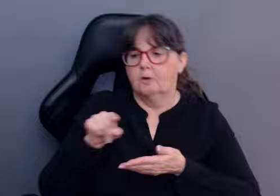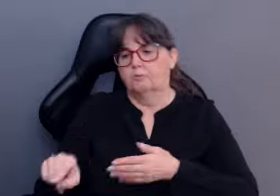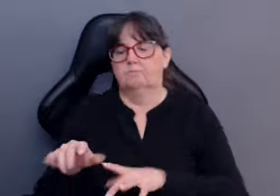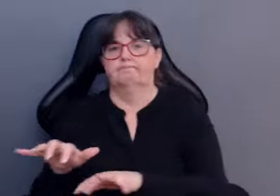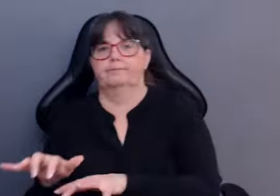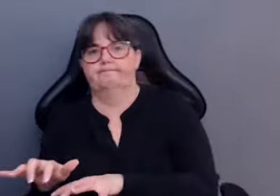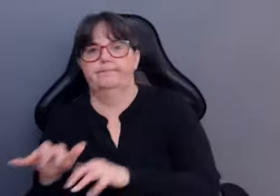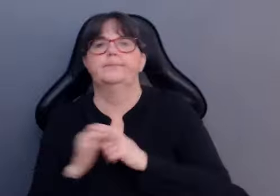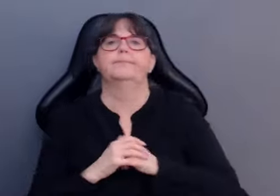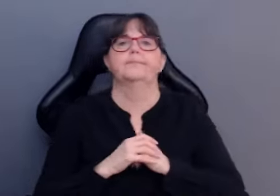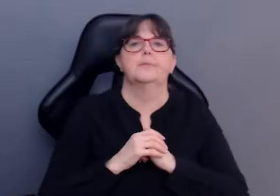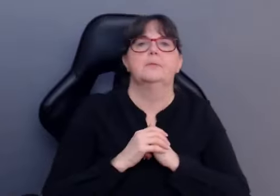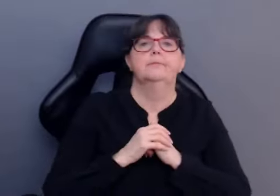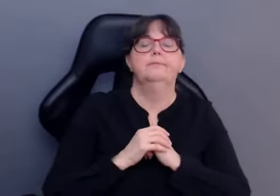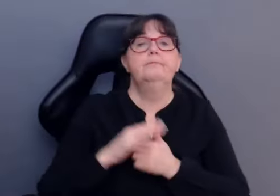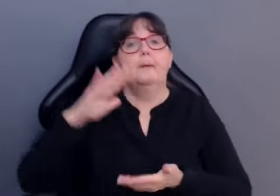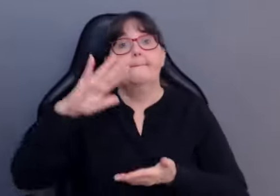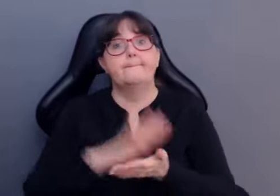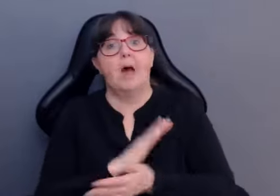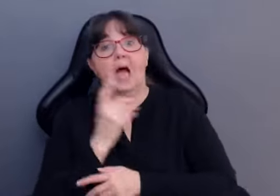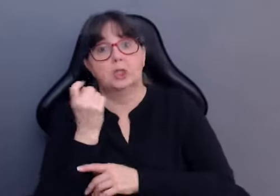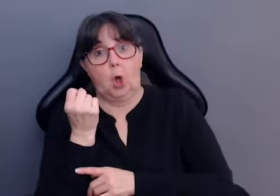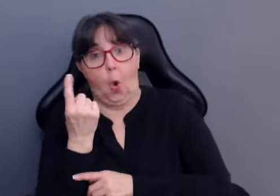Page 11, suite du chapitre 4.